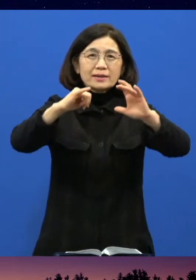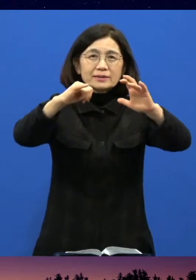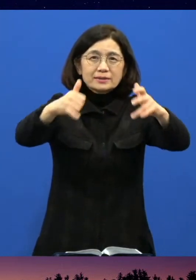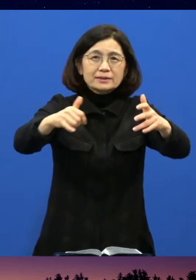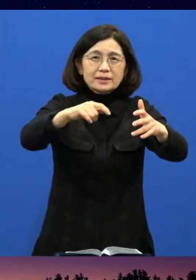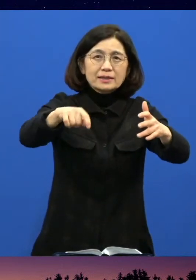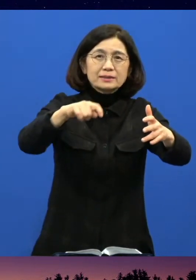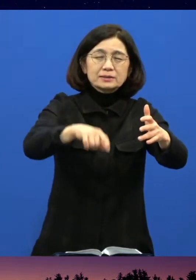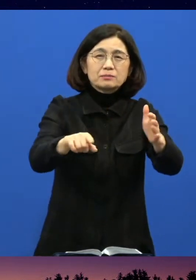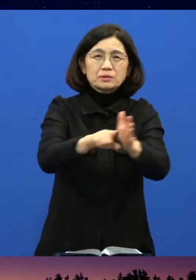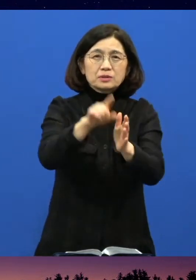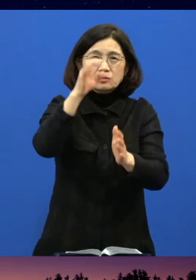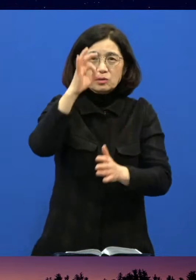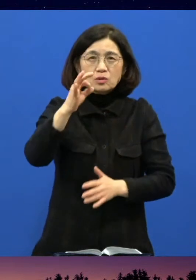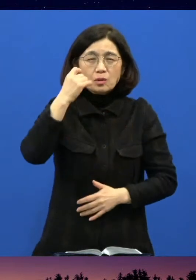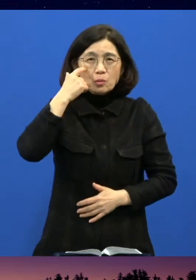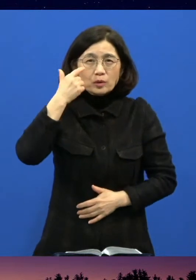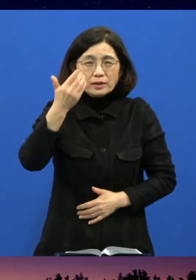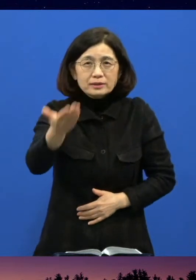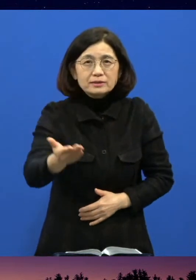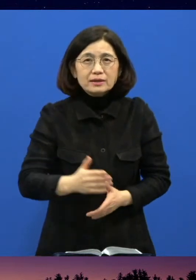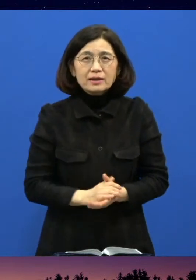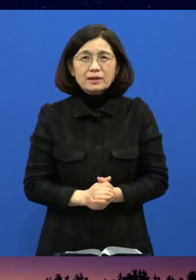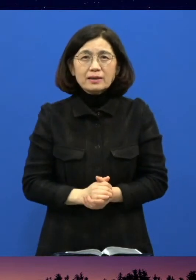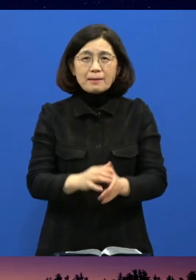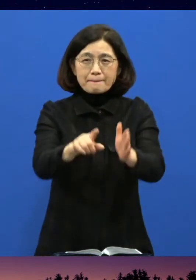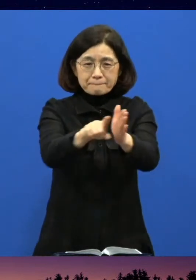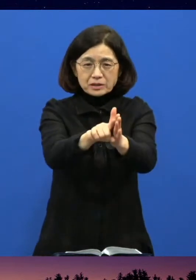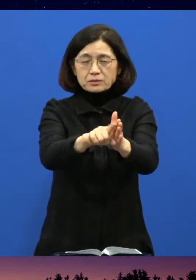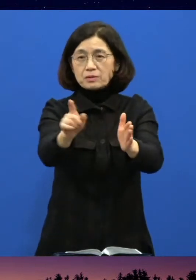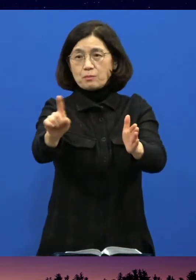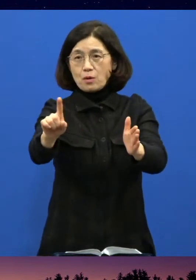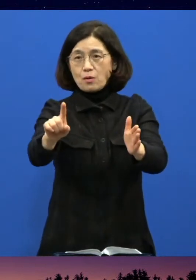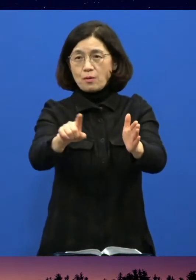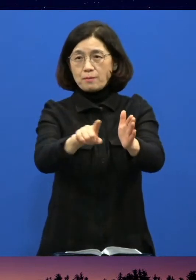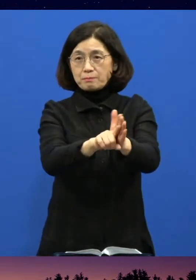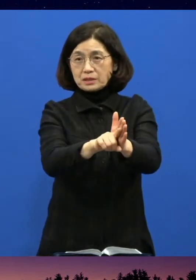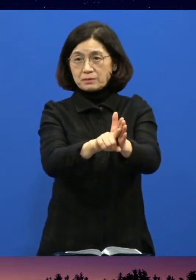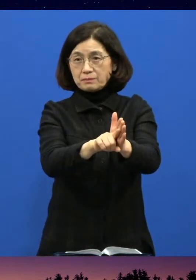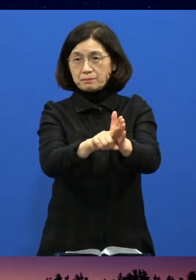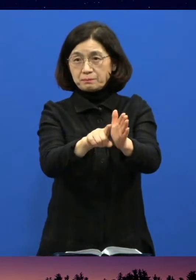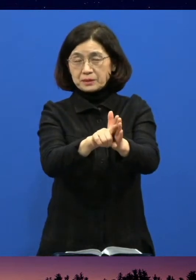보겠느냐 하시니라. 자, 여기서 믿음은 어떤 믿음일까요?